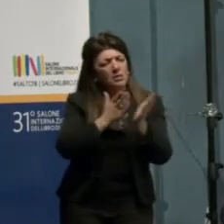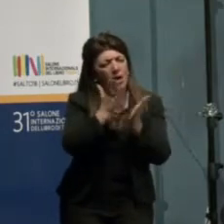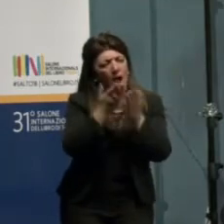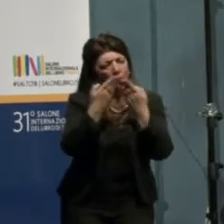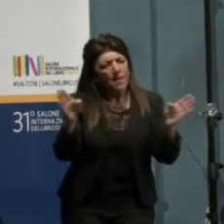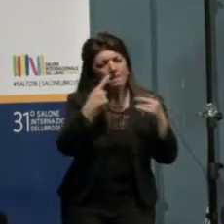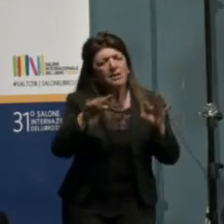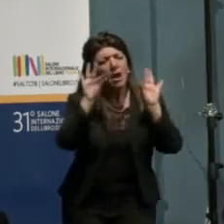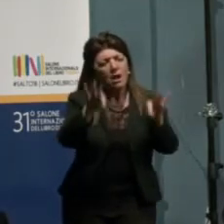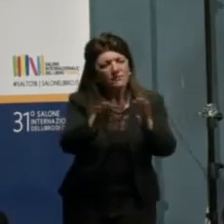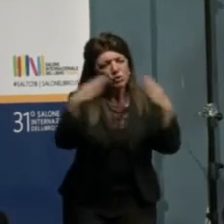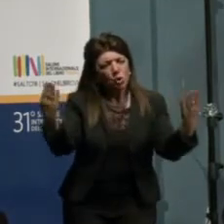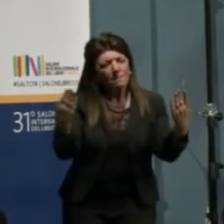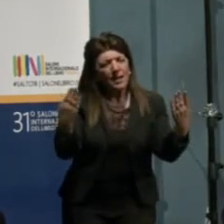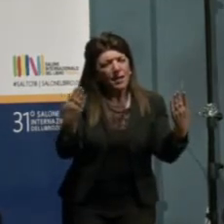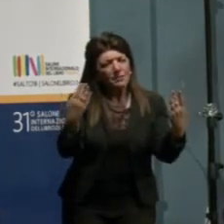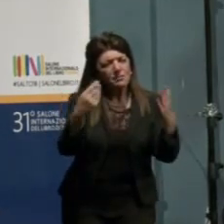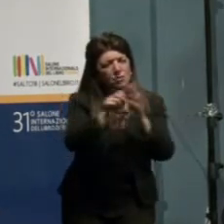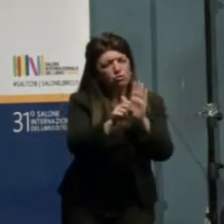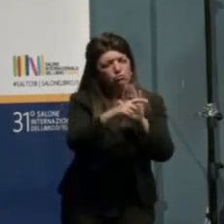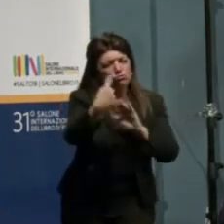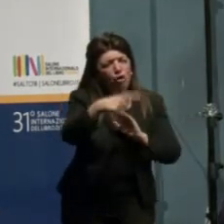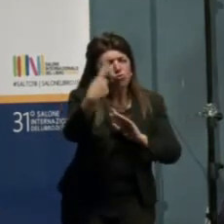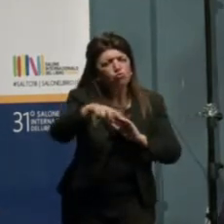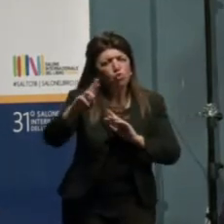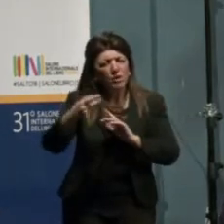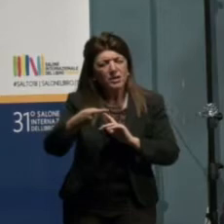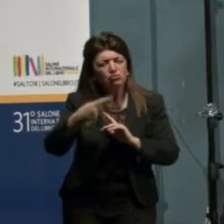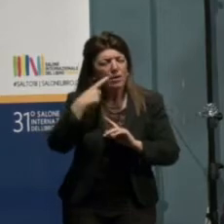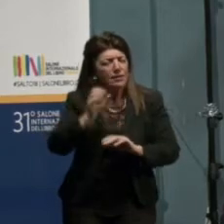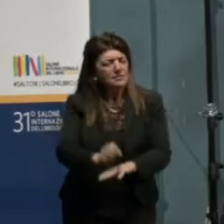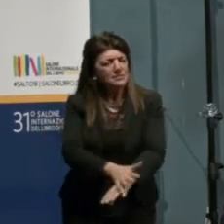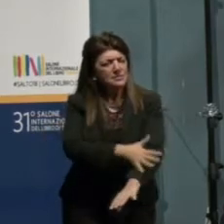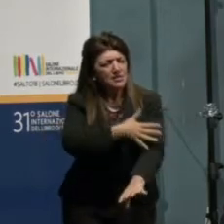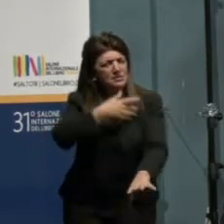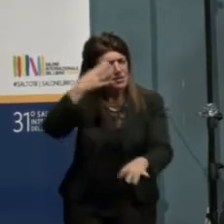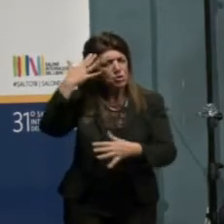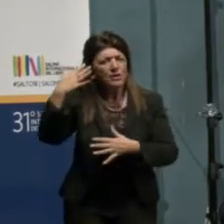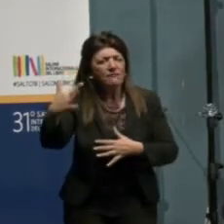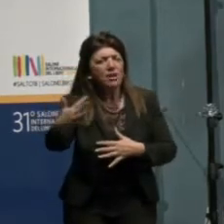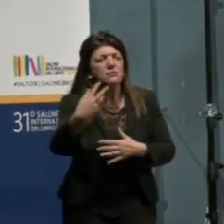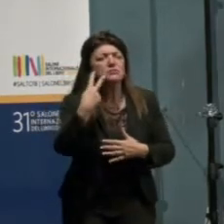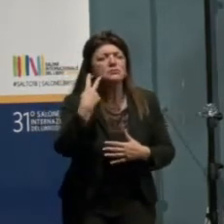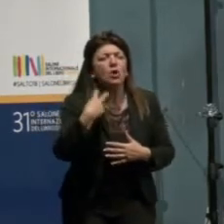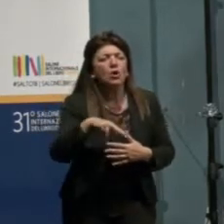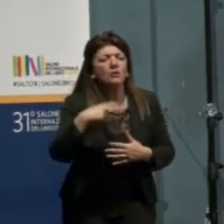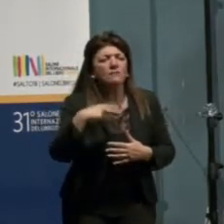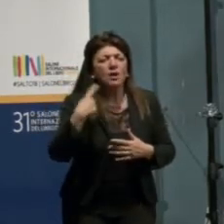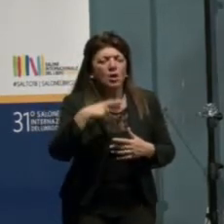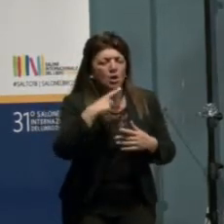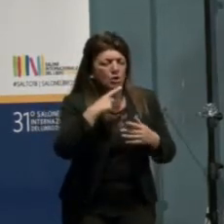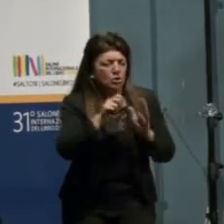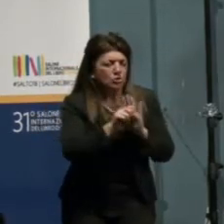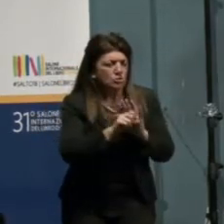leggeri nasce anche dalla sensazione dall'impressione che delle cose spaventose che la vicenda di giulio